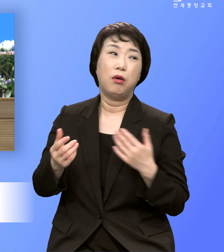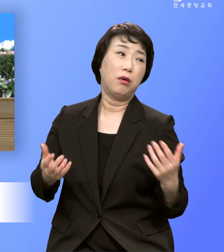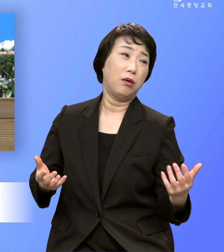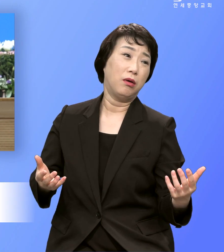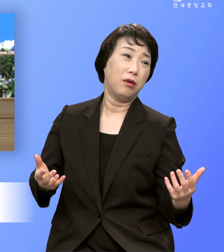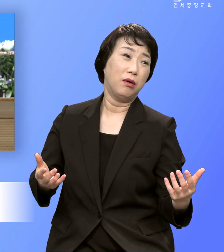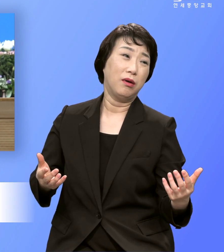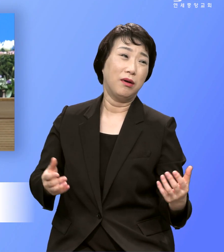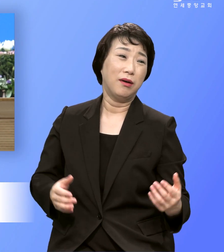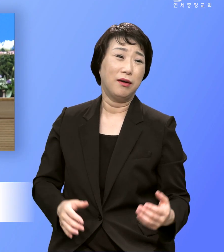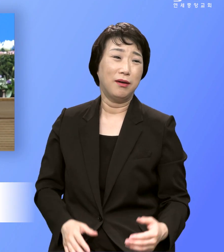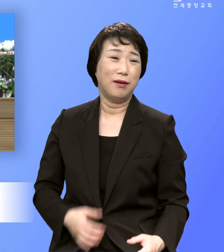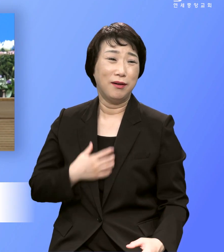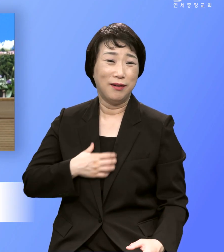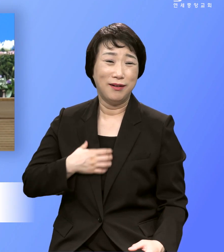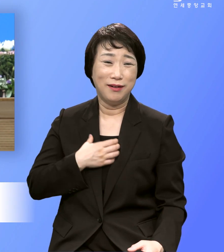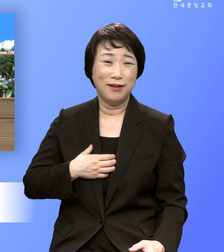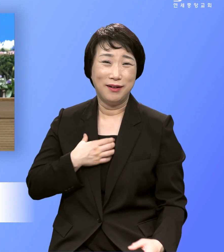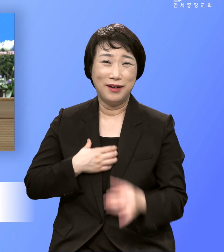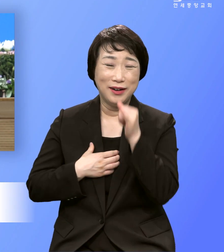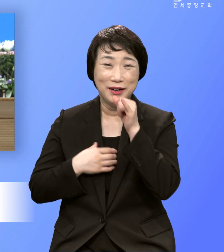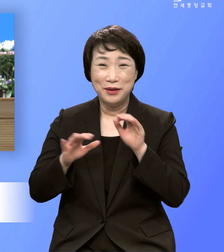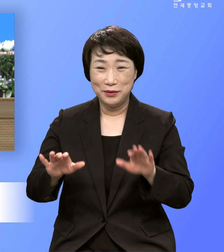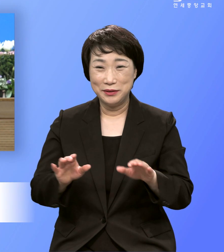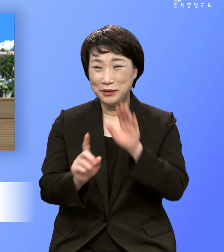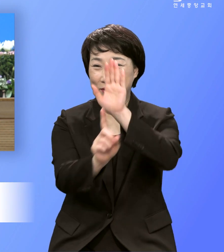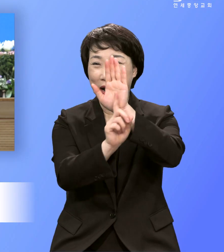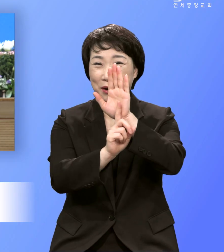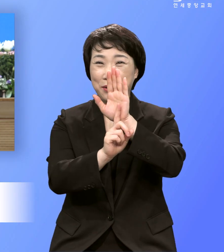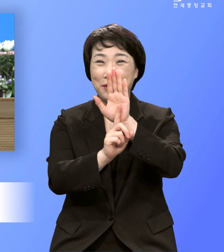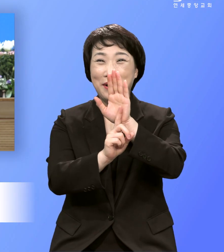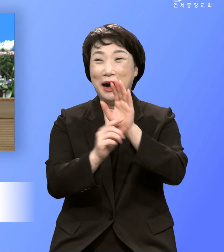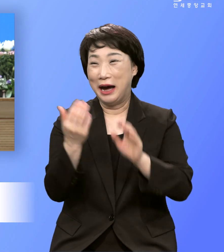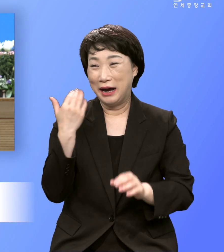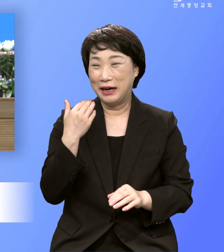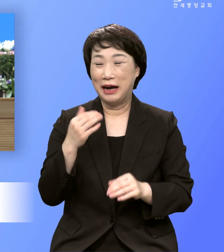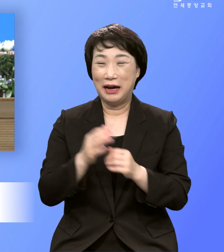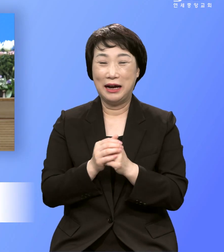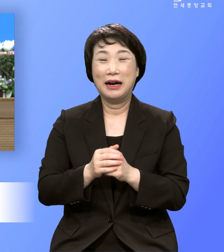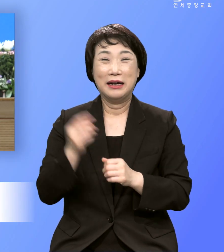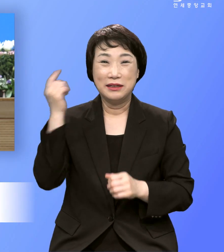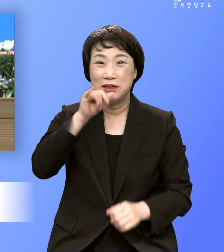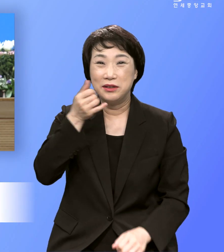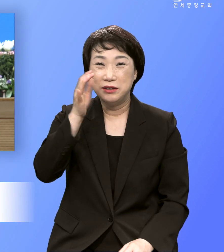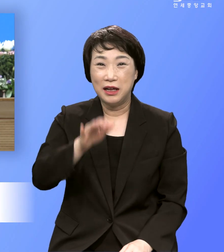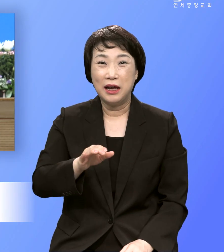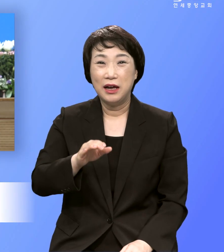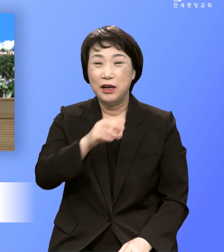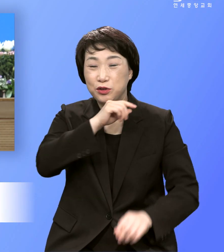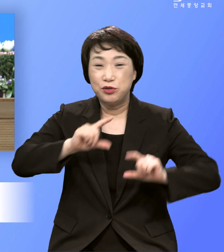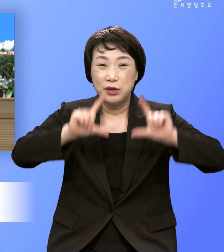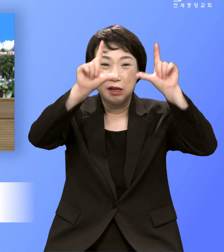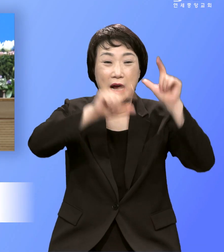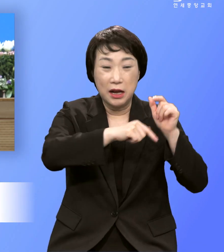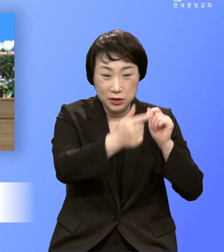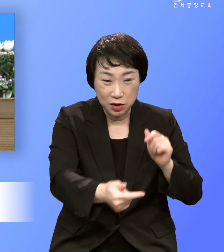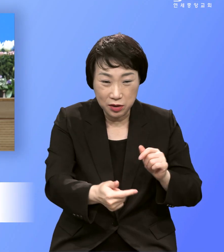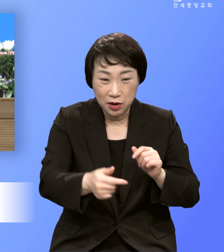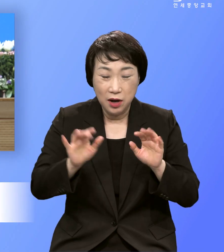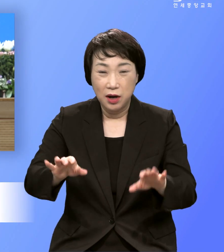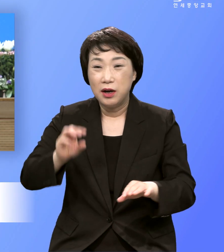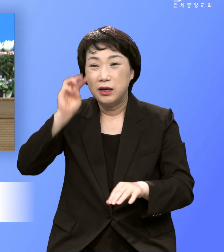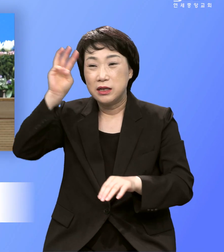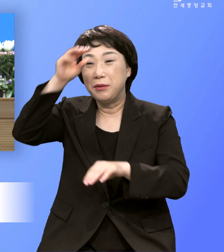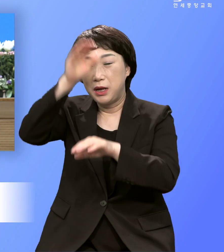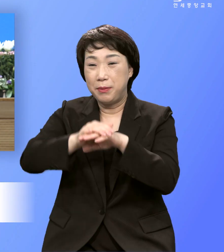어떡하나 이 생각이 듭니다. 오늘 광고하는데 들어보니까 주일날 저녁부터 수요일 3일